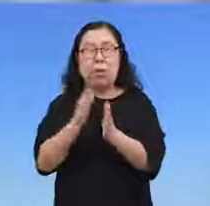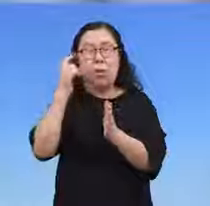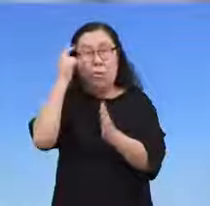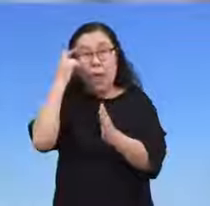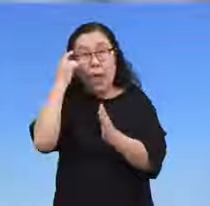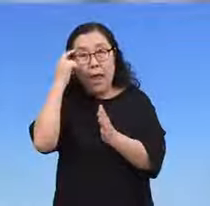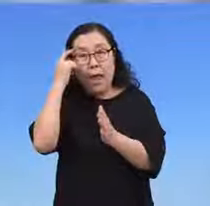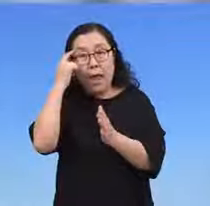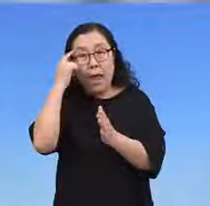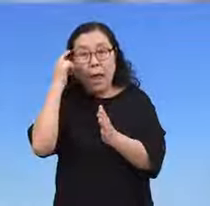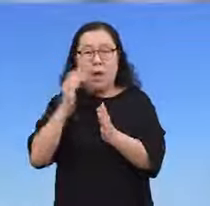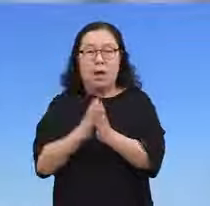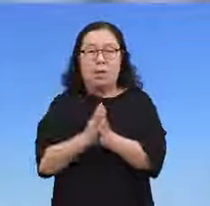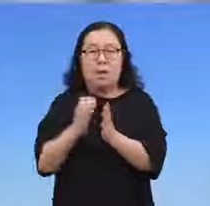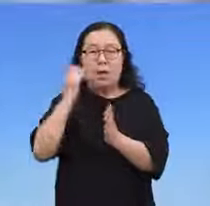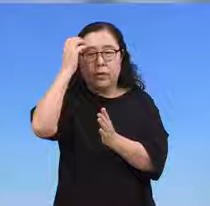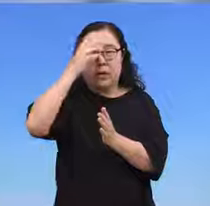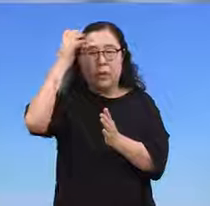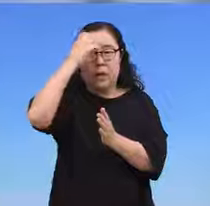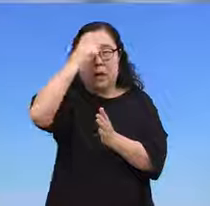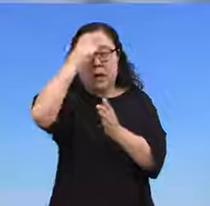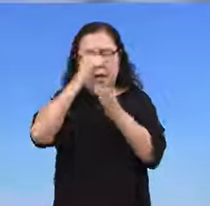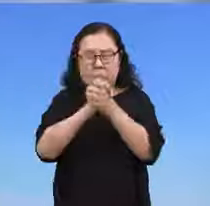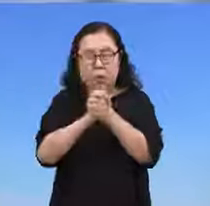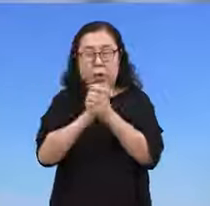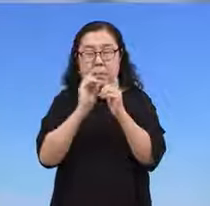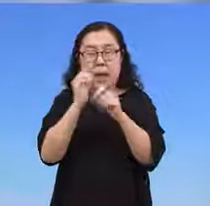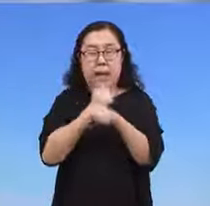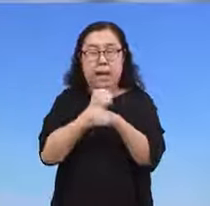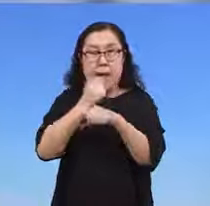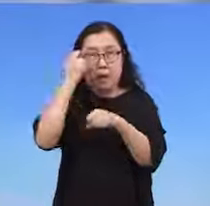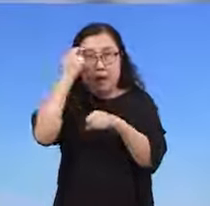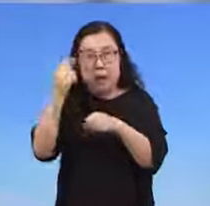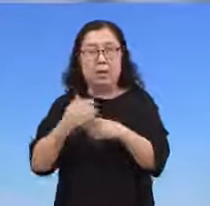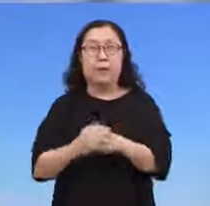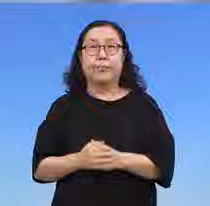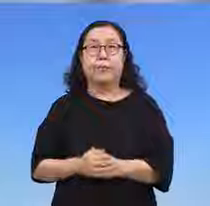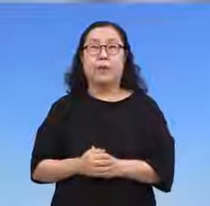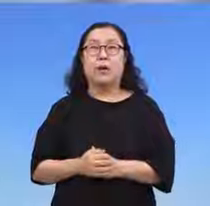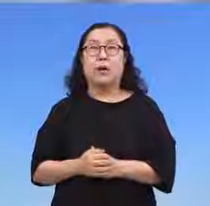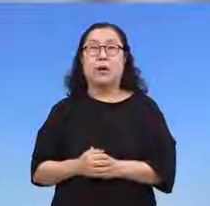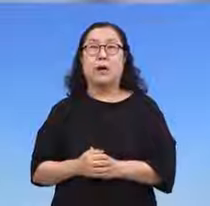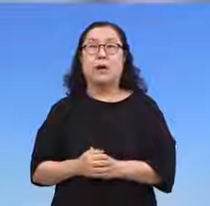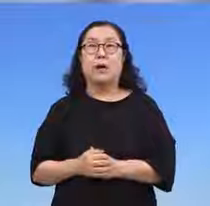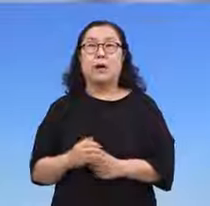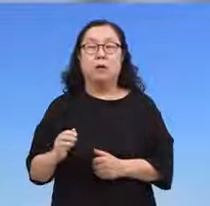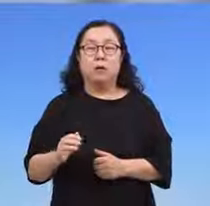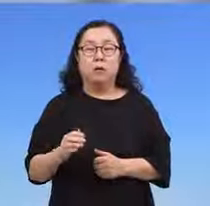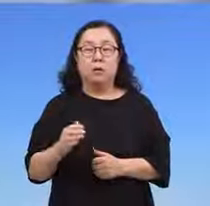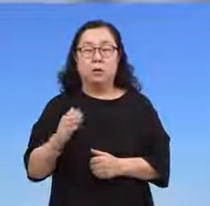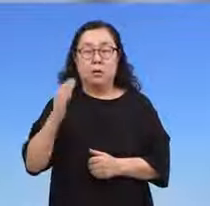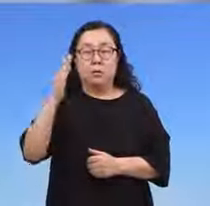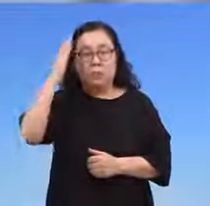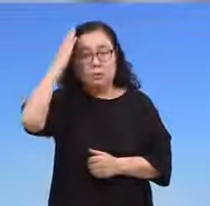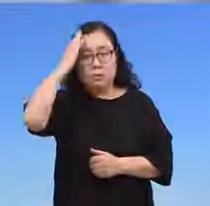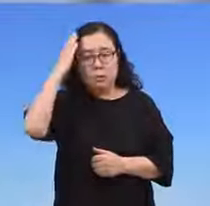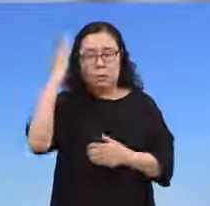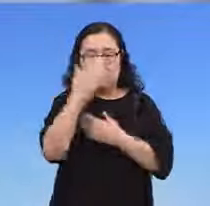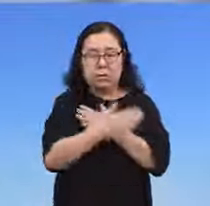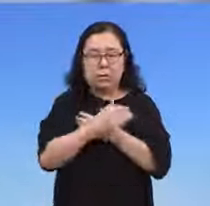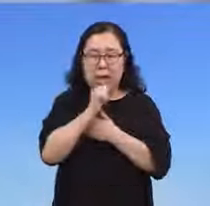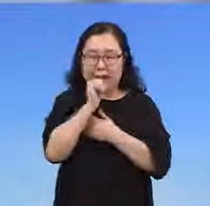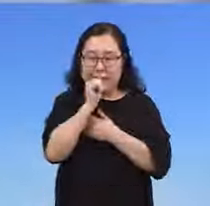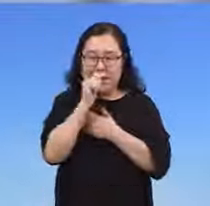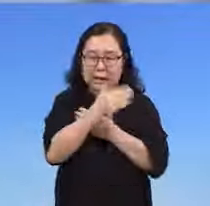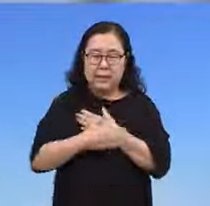18절 말씀이 가진 의미가 무엇인가? 여러분, 우리가요 꼭 기억해야 될 것, 이 전신갑주 6개